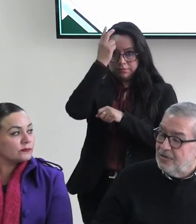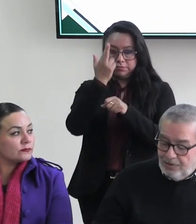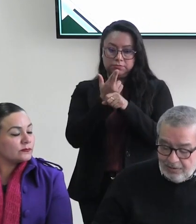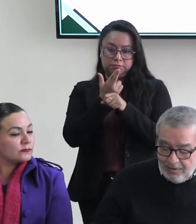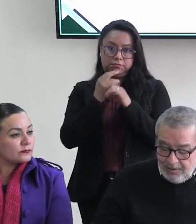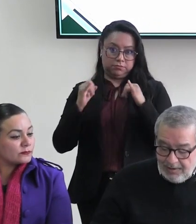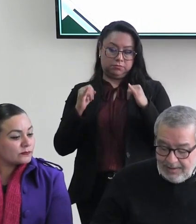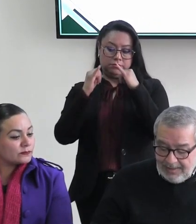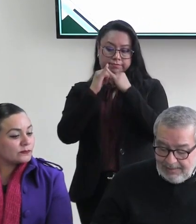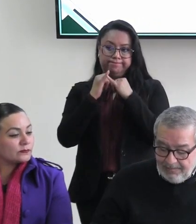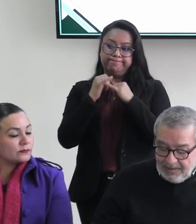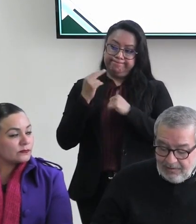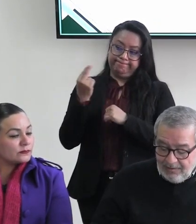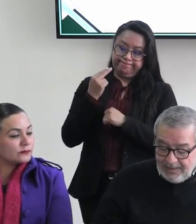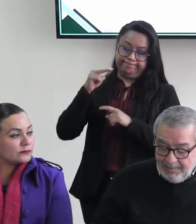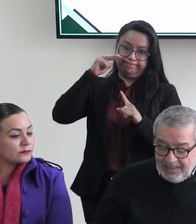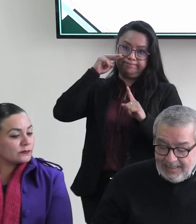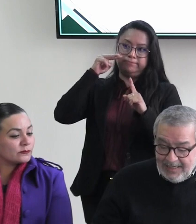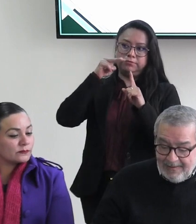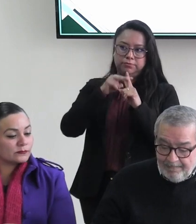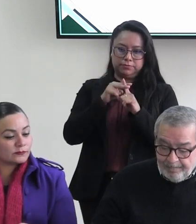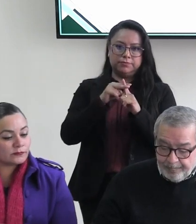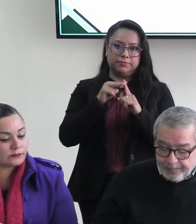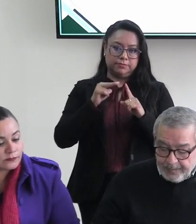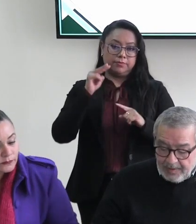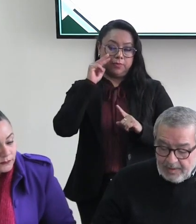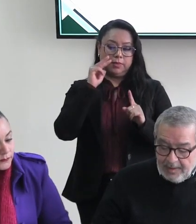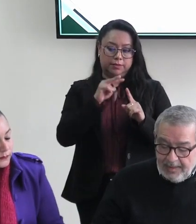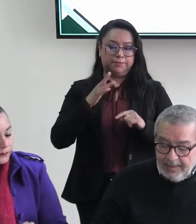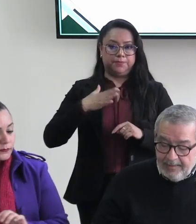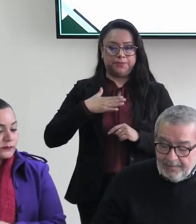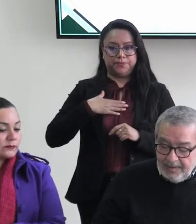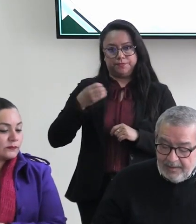esta visión que yo le llamaría